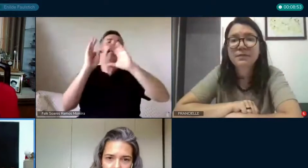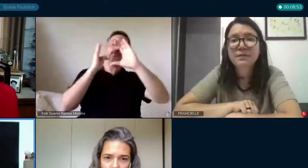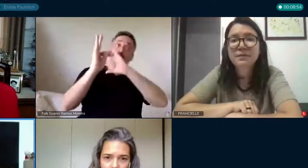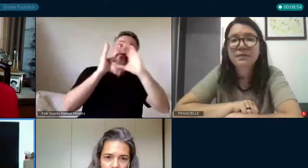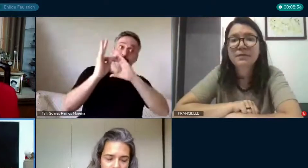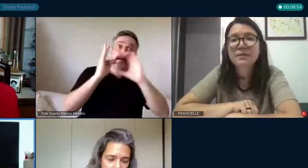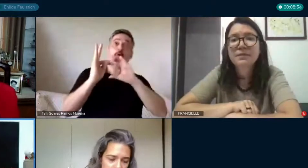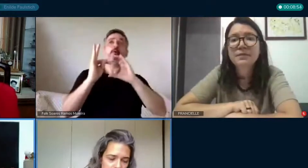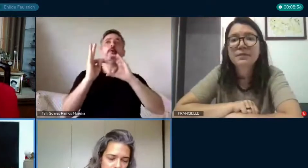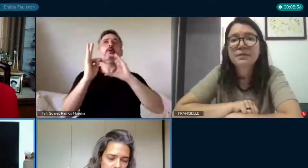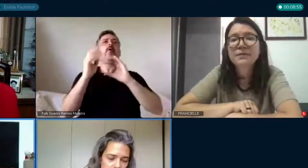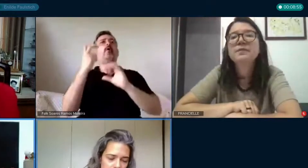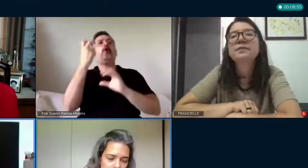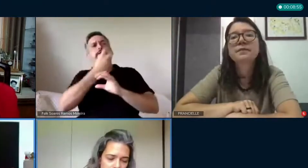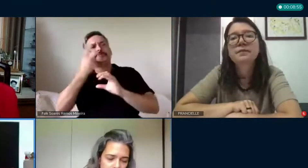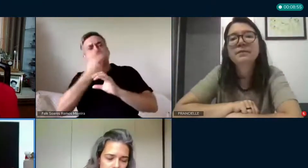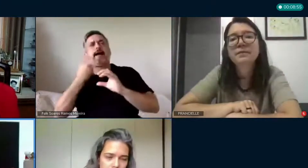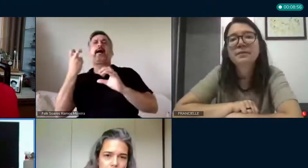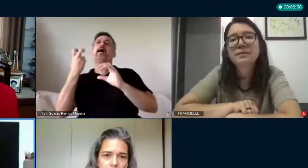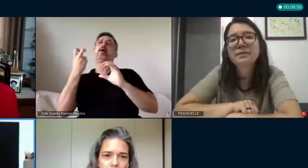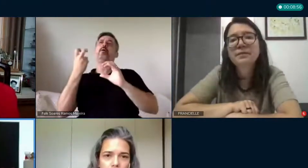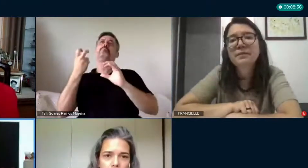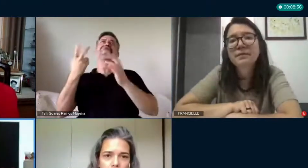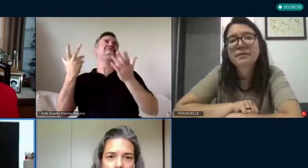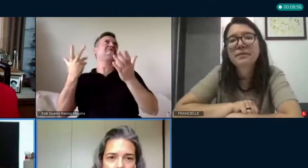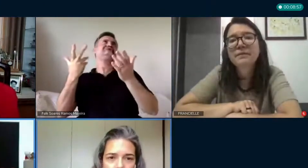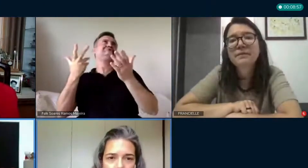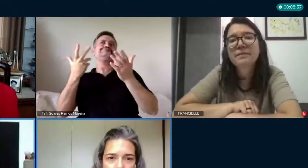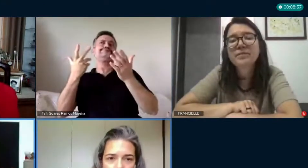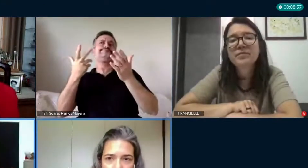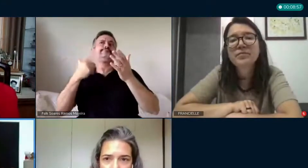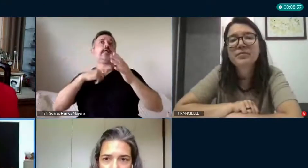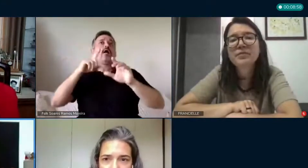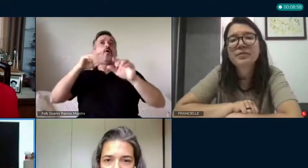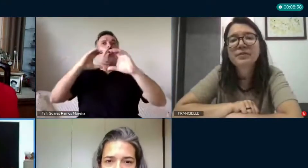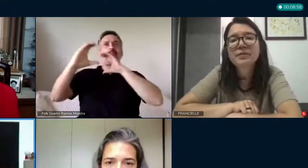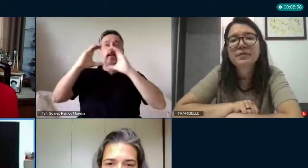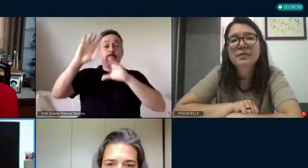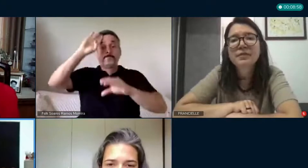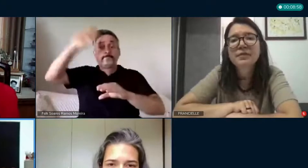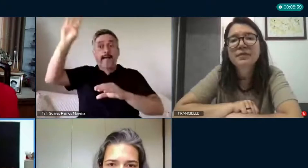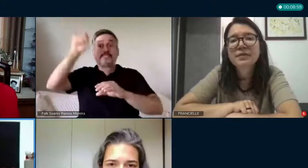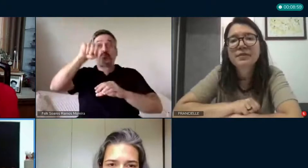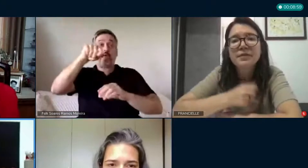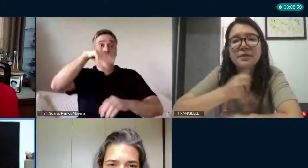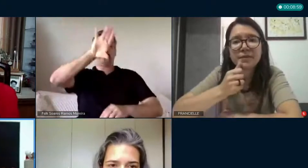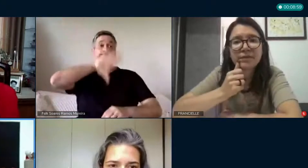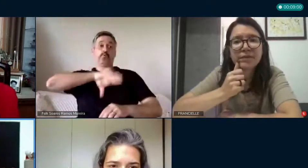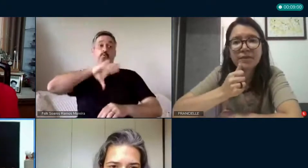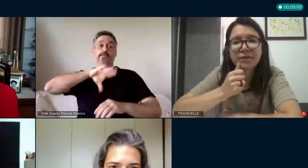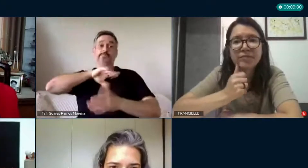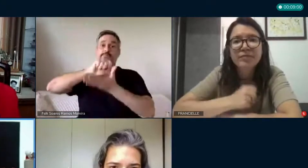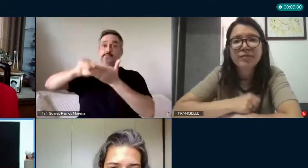sejam informações históricas, realmente, a respeito da comunicação total, o oralismo,